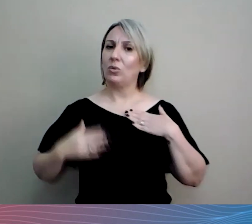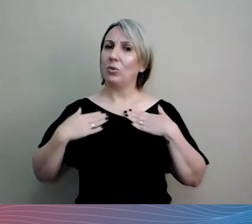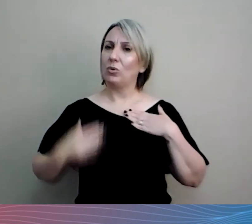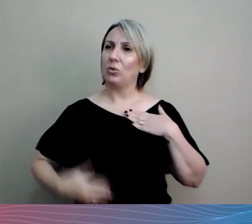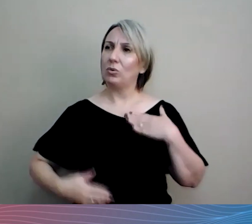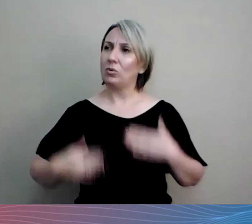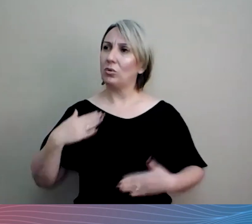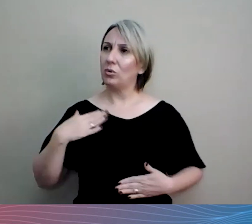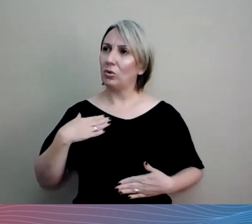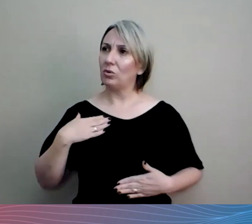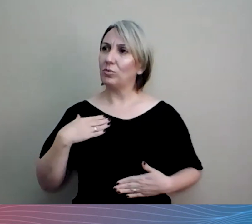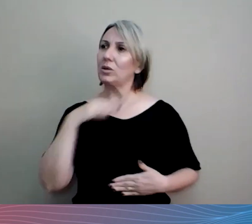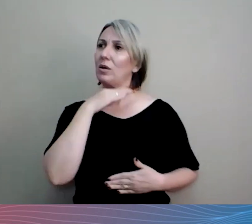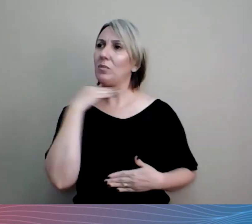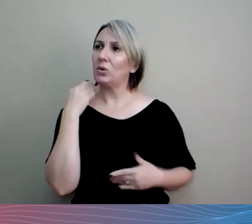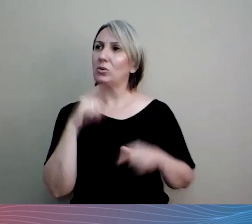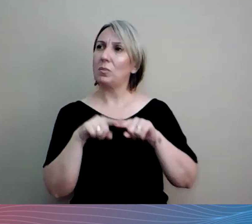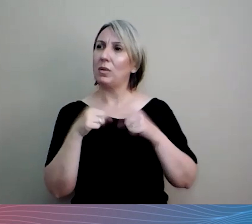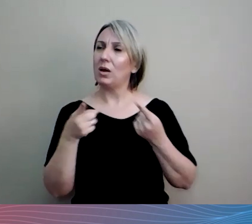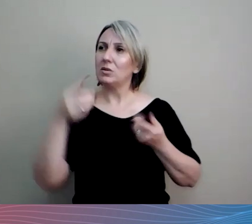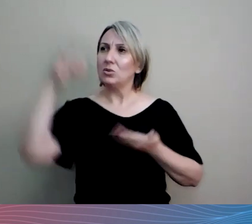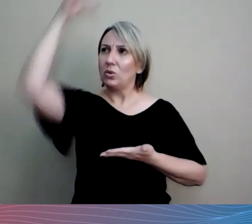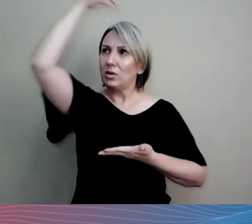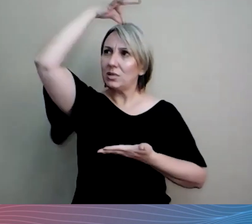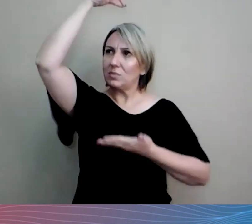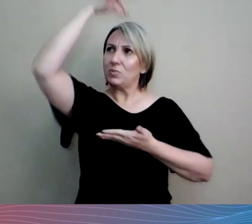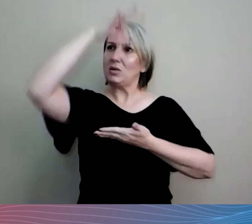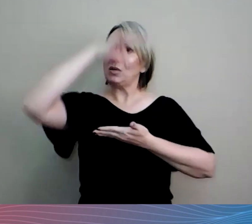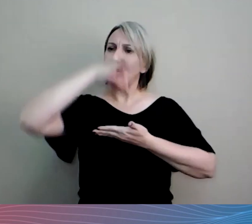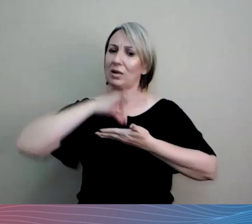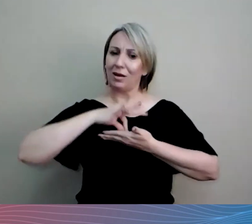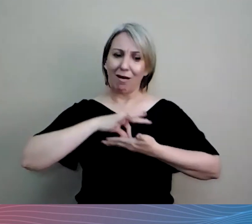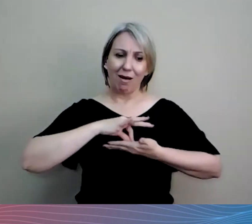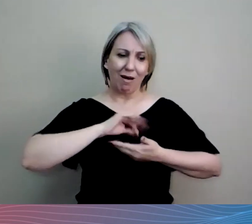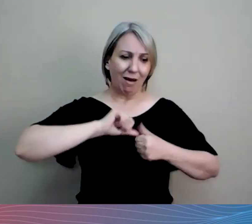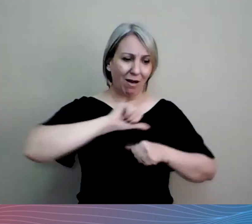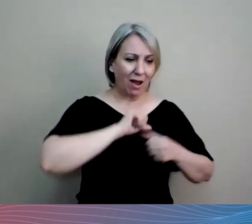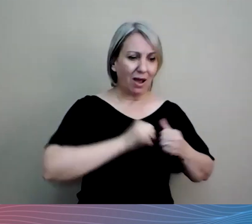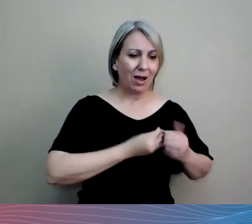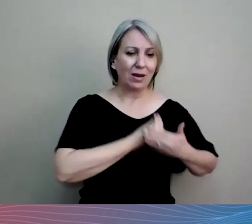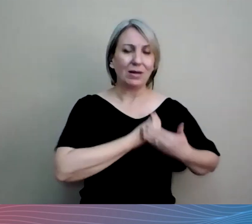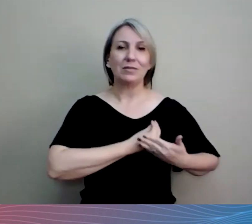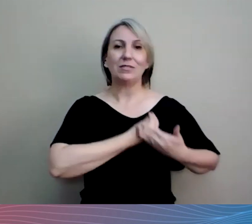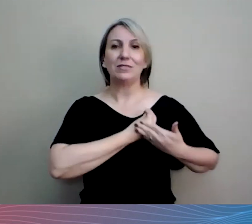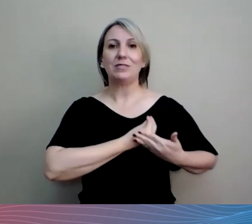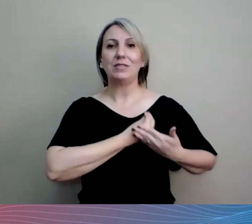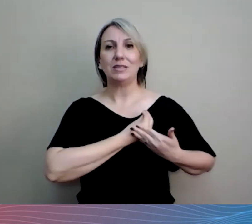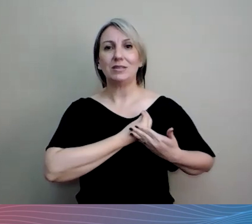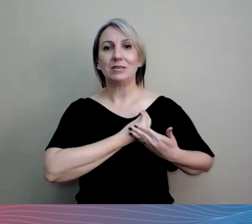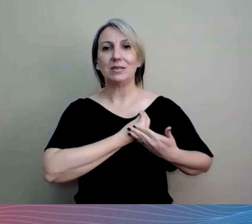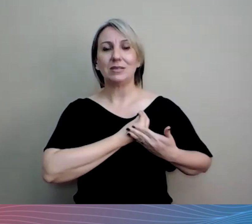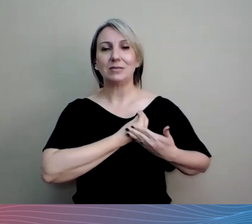o Espírito é vida por causa da justiça. Aí vem o versículo que nós lemos. Se habita em vós o